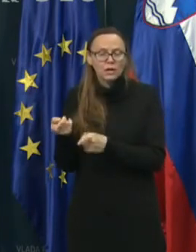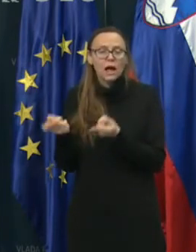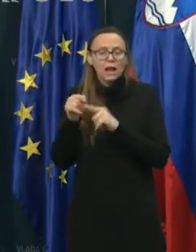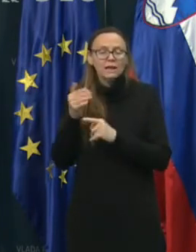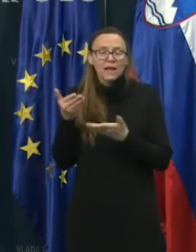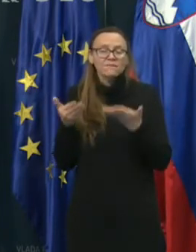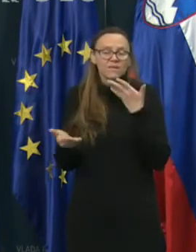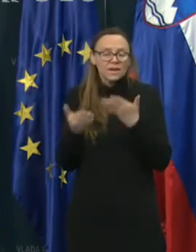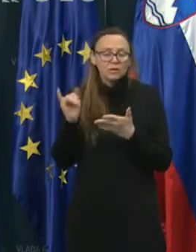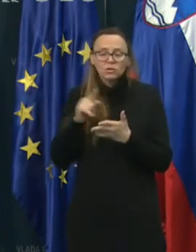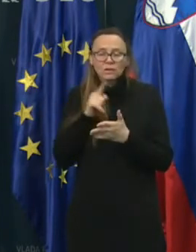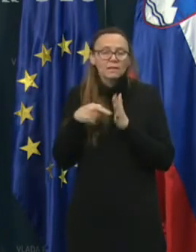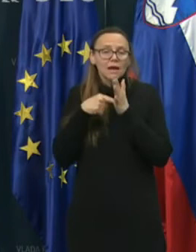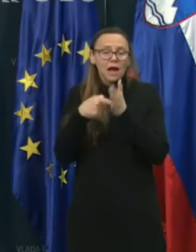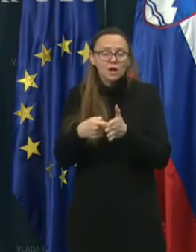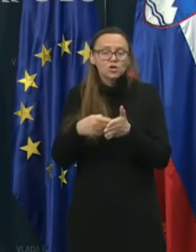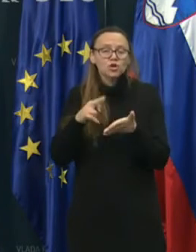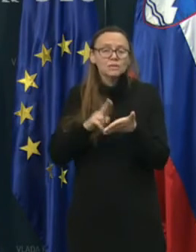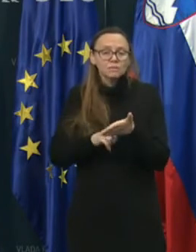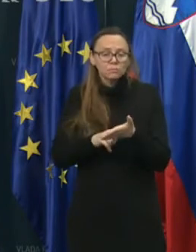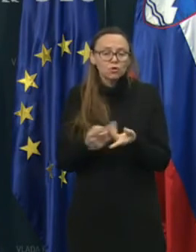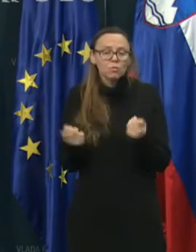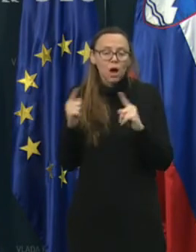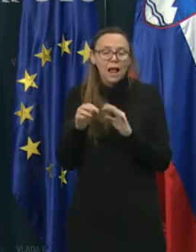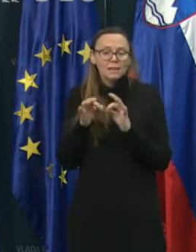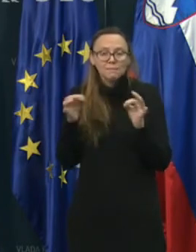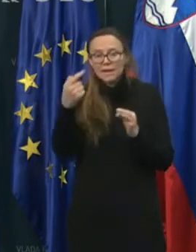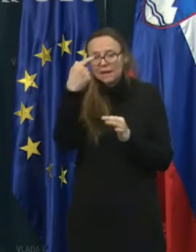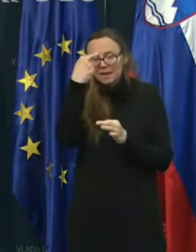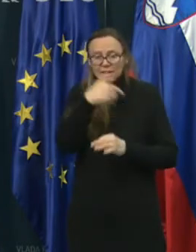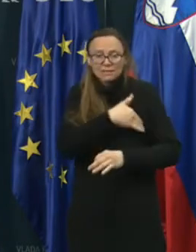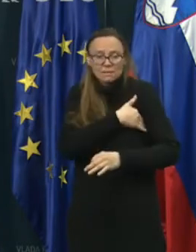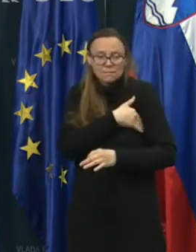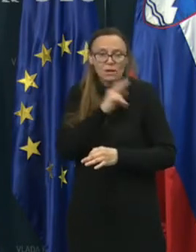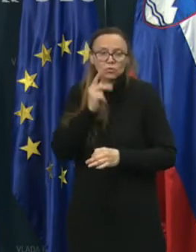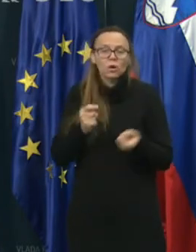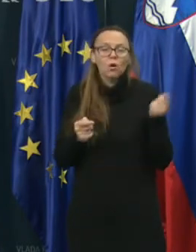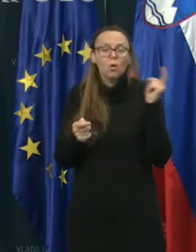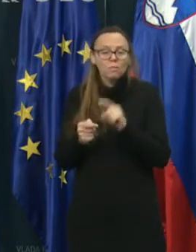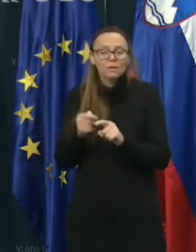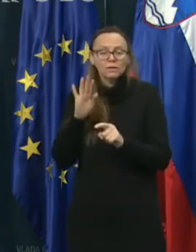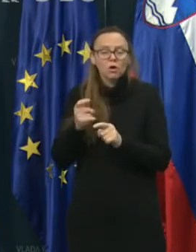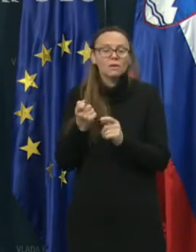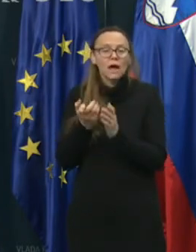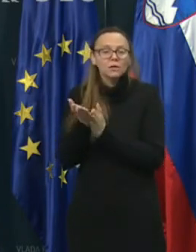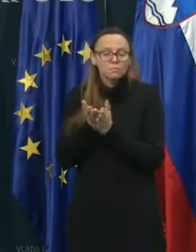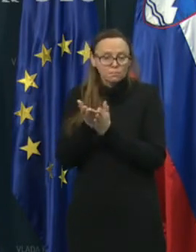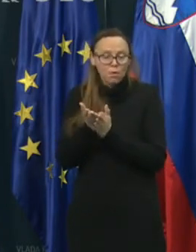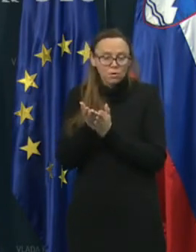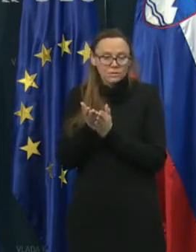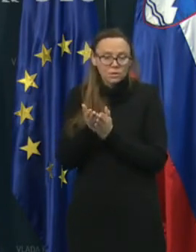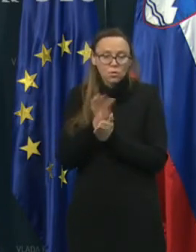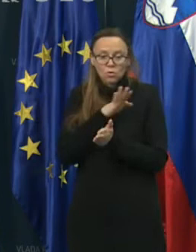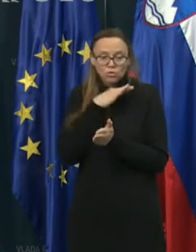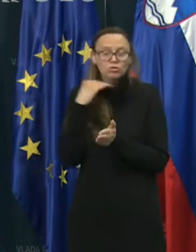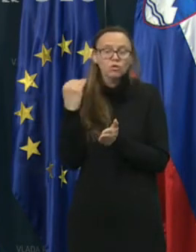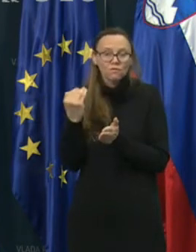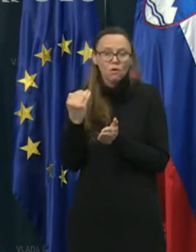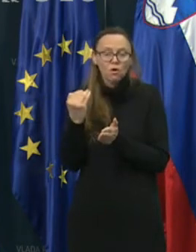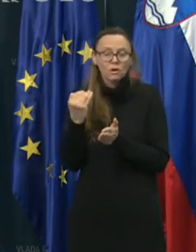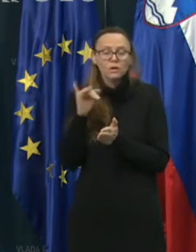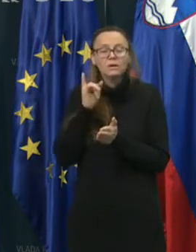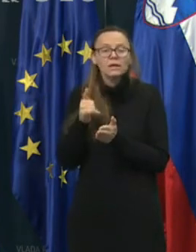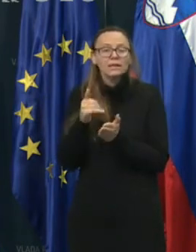simptomov. Torej, ali je merjenje temperature, ko pridajo na posel, dovolj da bi recimo